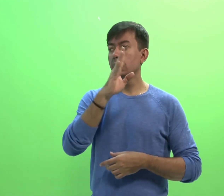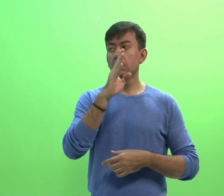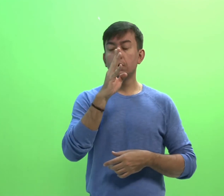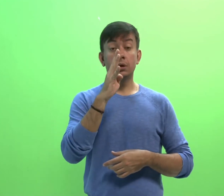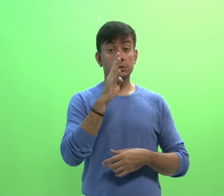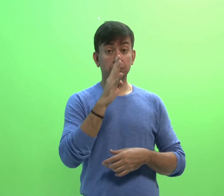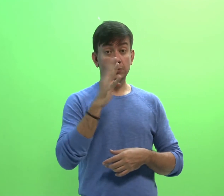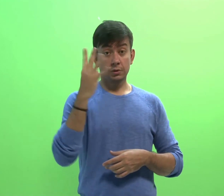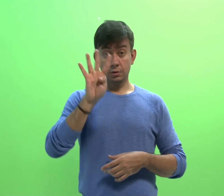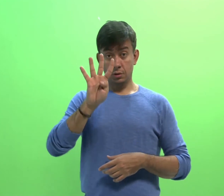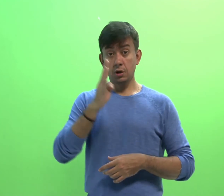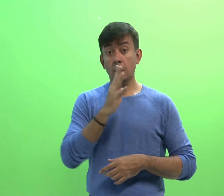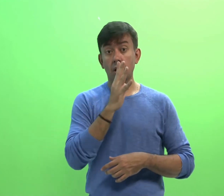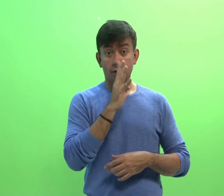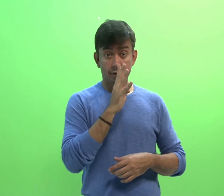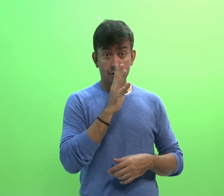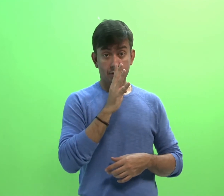exemplo, configuração de mão em 4 dedos.